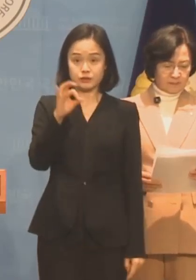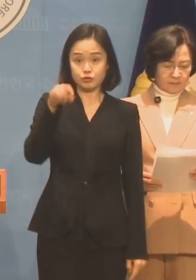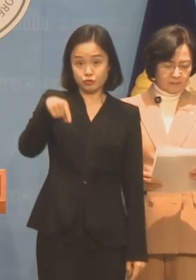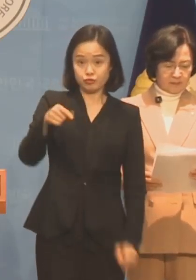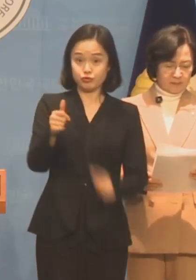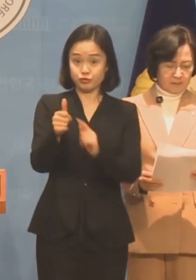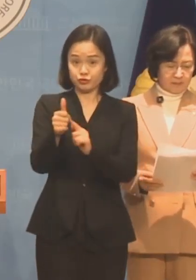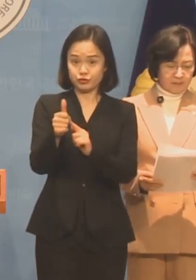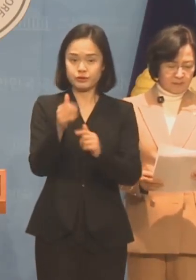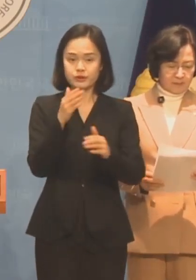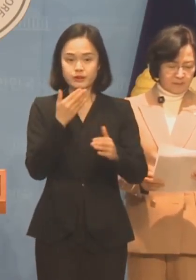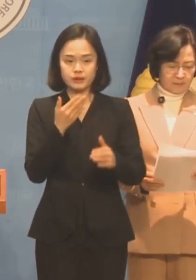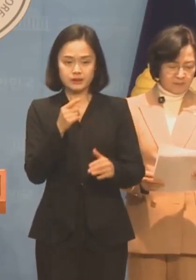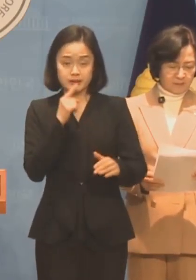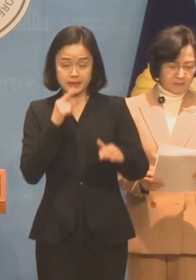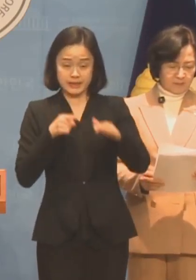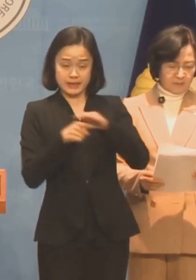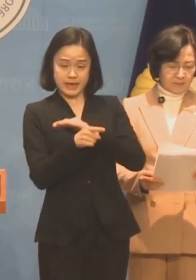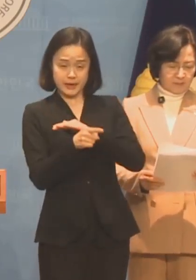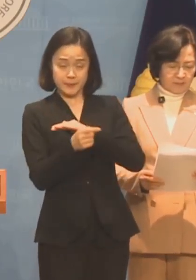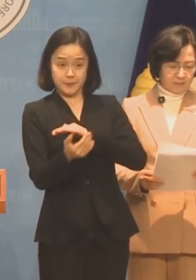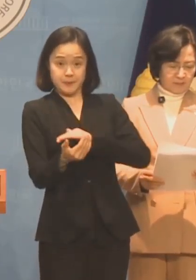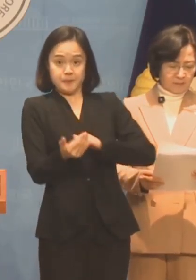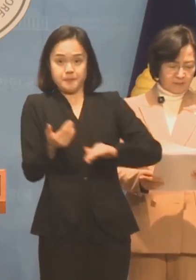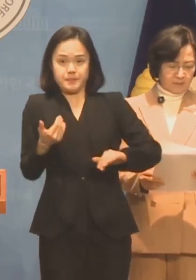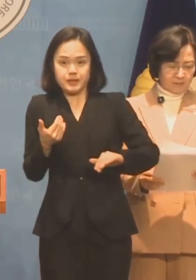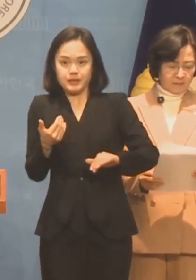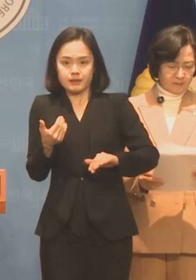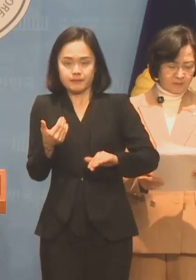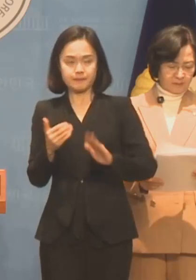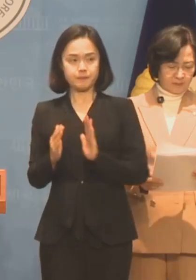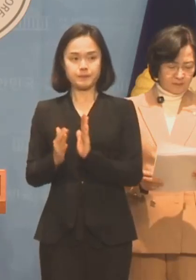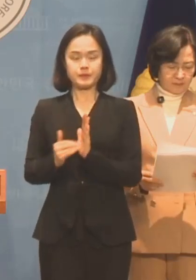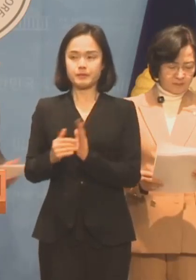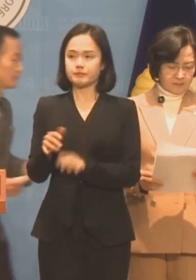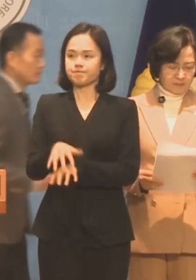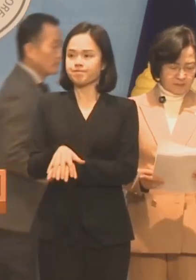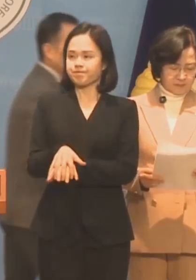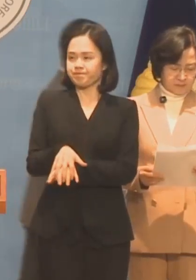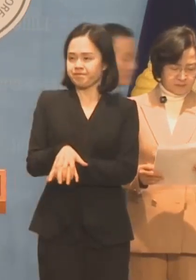비밀리에 만든 조직인 것이 확인되었습니다.